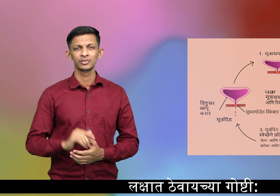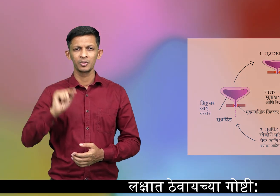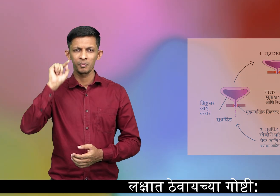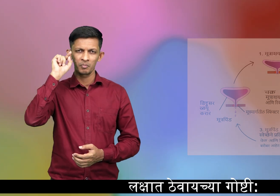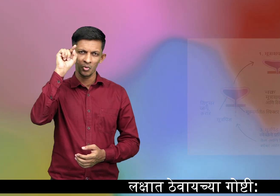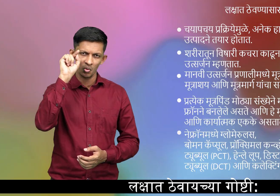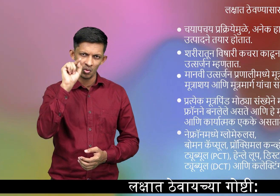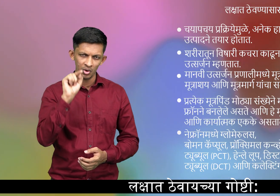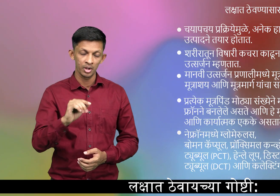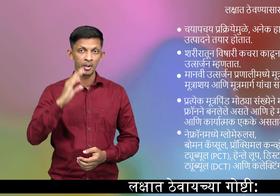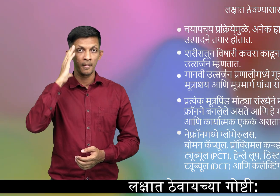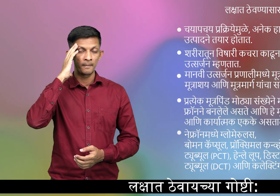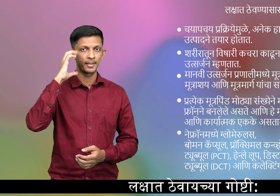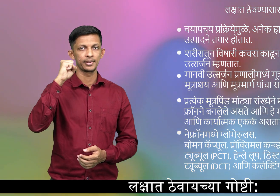लक्षात ठेवायच्या गोष्टी: